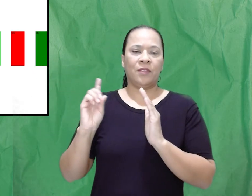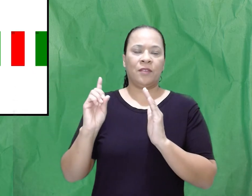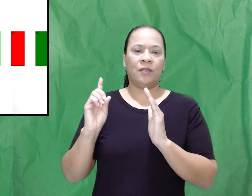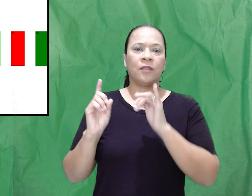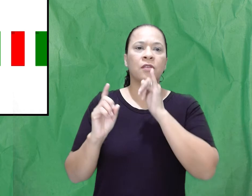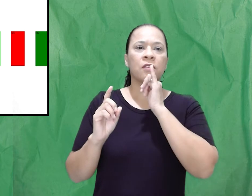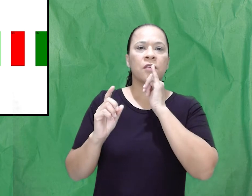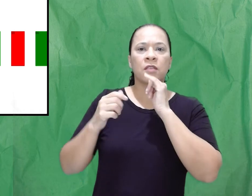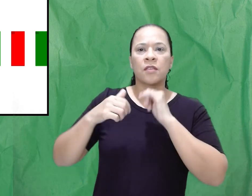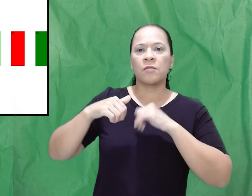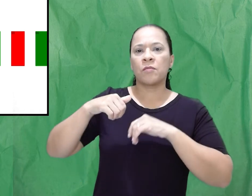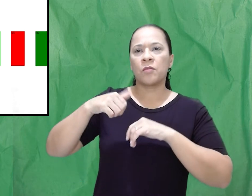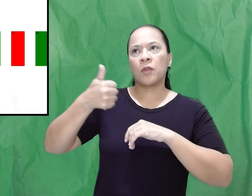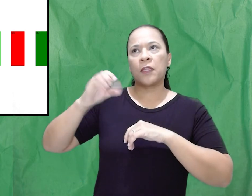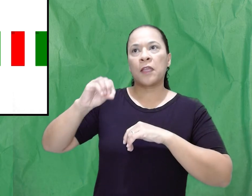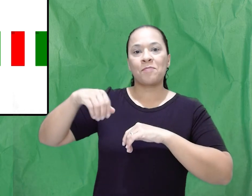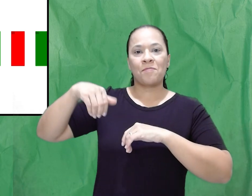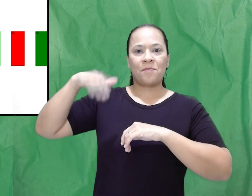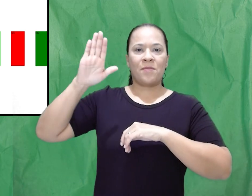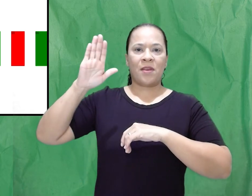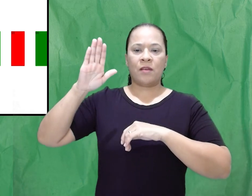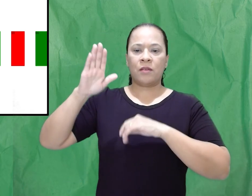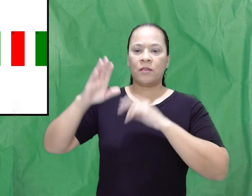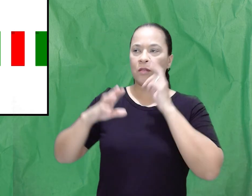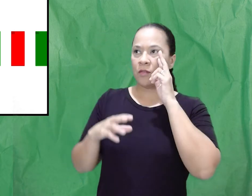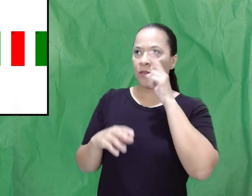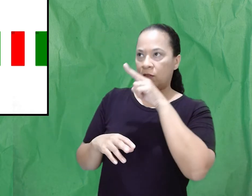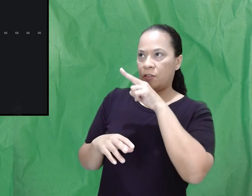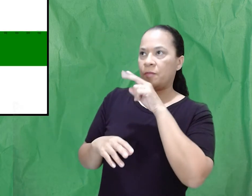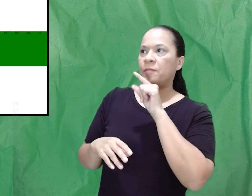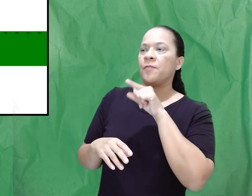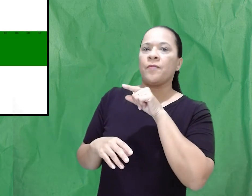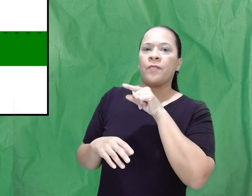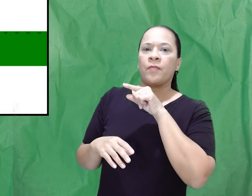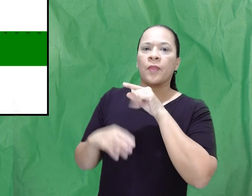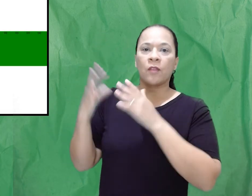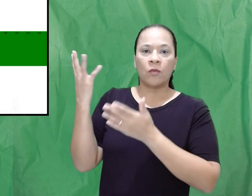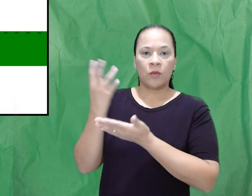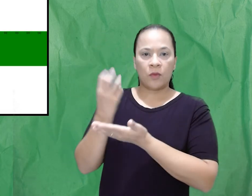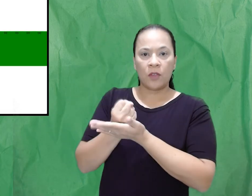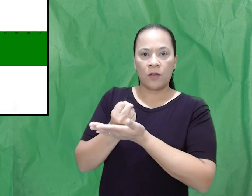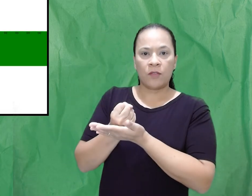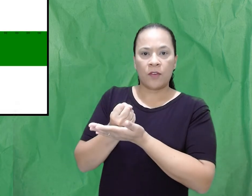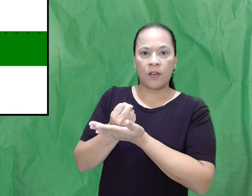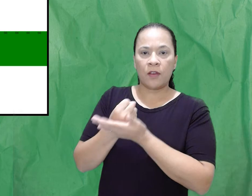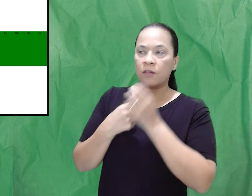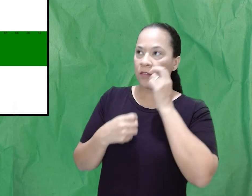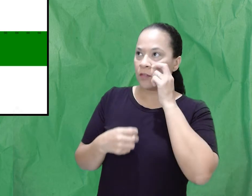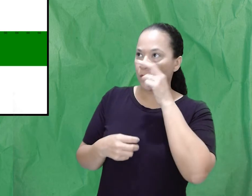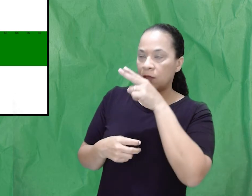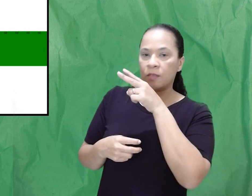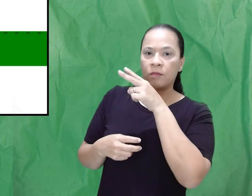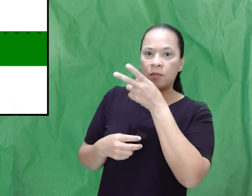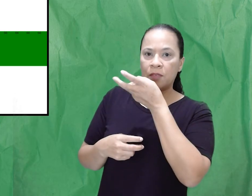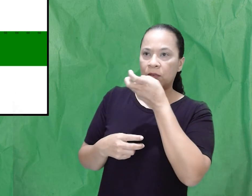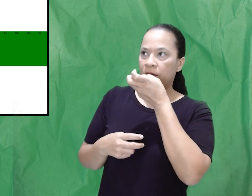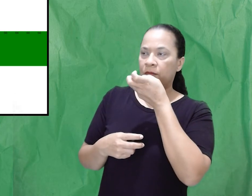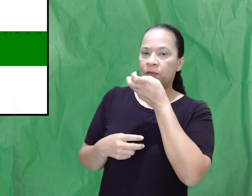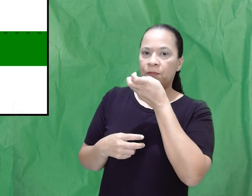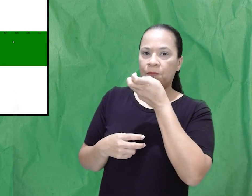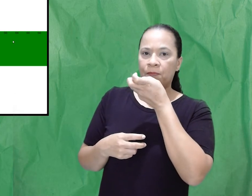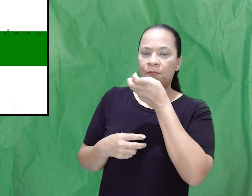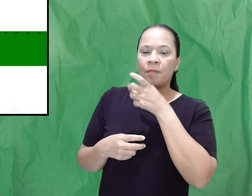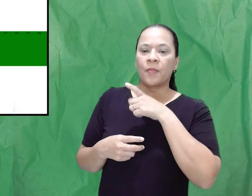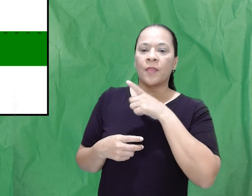10. Aqui, ó, vou botar muitas aqui. Ó. Vou salvar. Vocês podem observar, eu